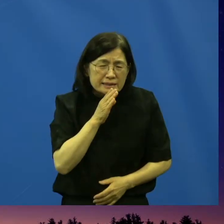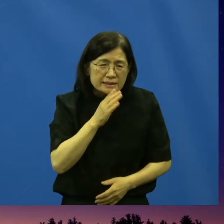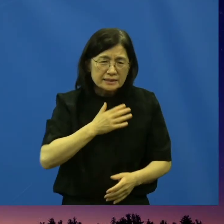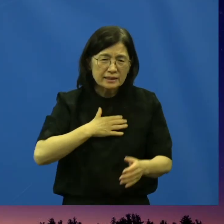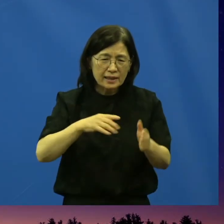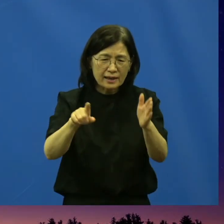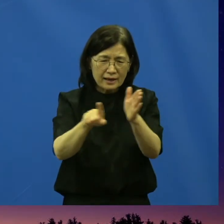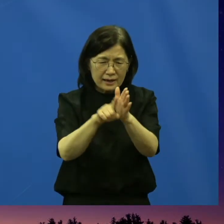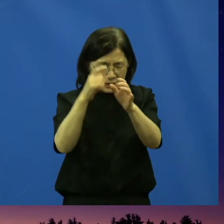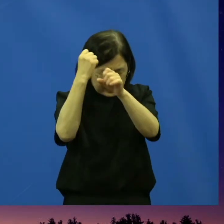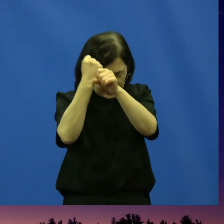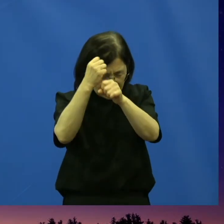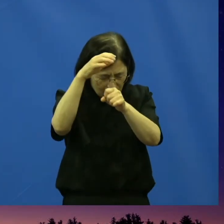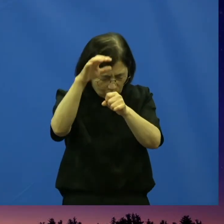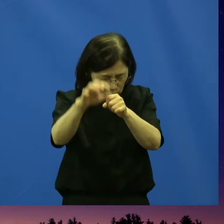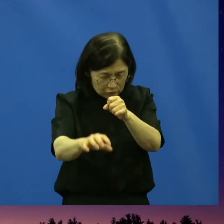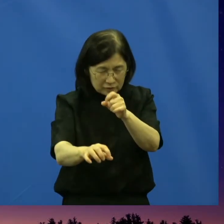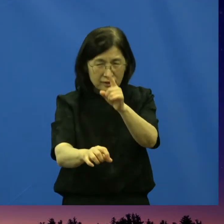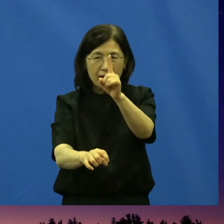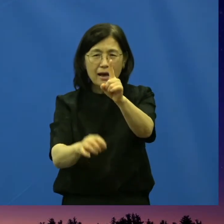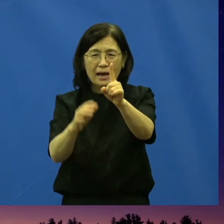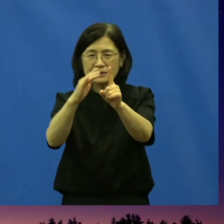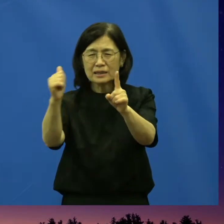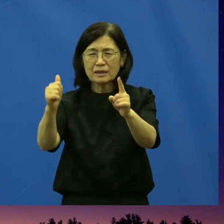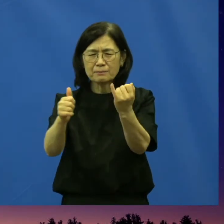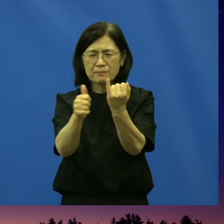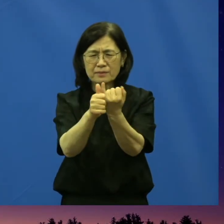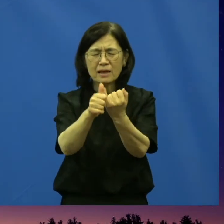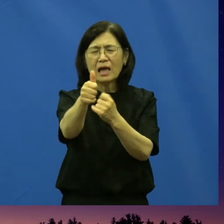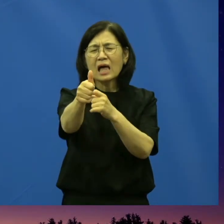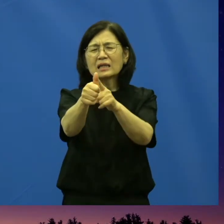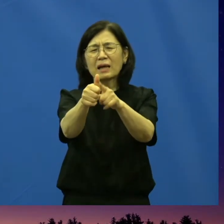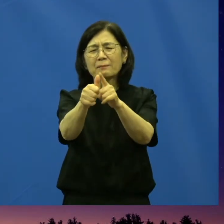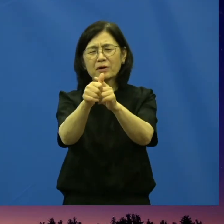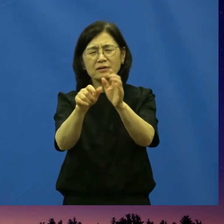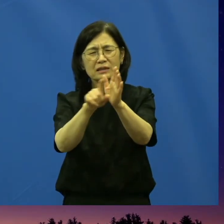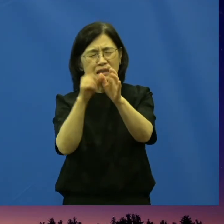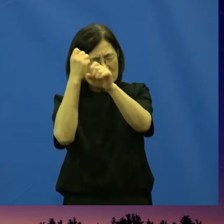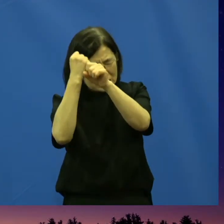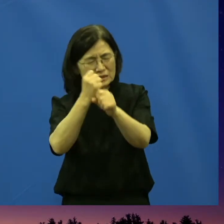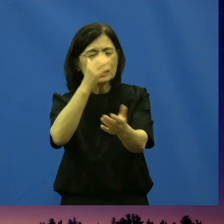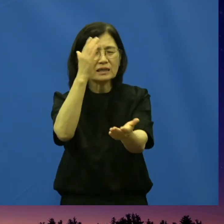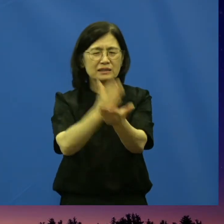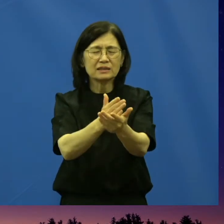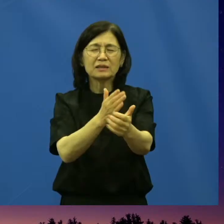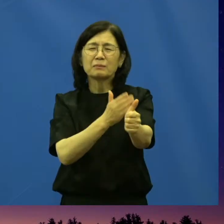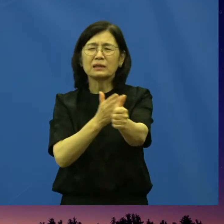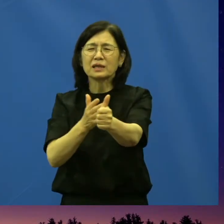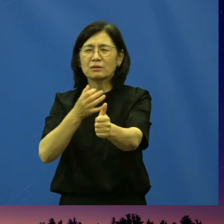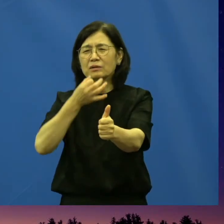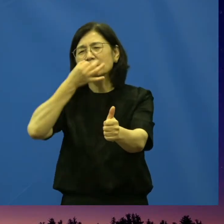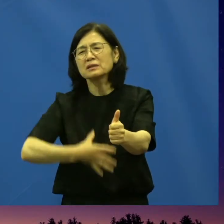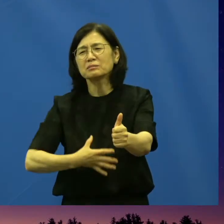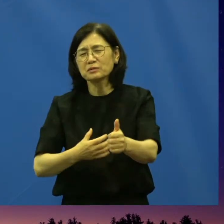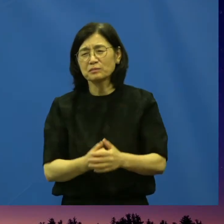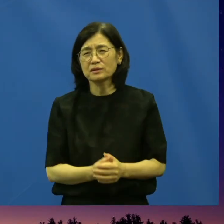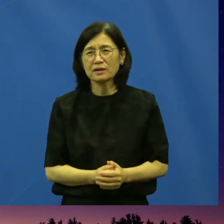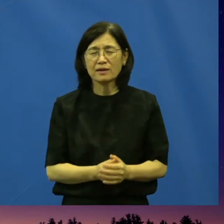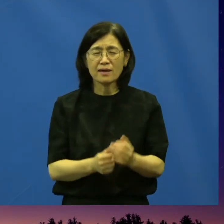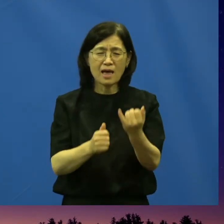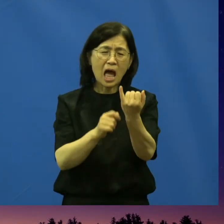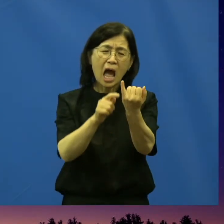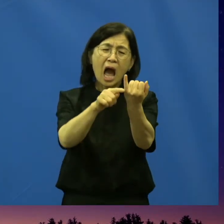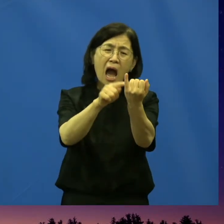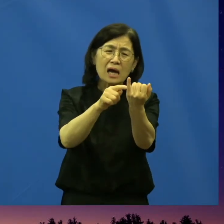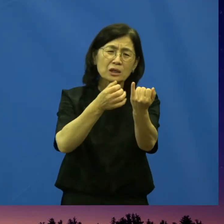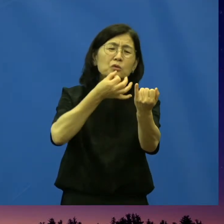분밖에 없어요. 남편 기대지 마세요. 힘들어 죽겠어요. 아내 의지하지 마세요. 아내도 지금 막